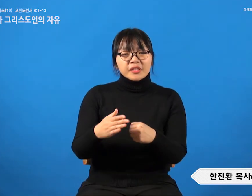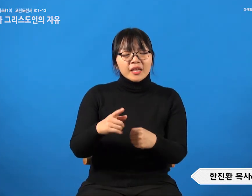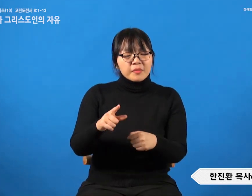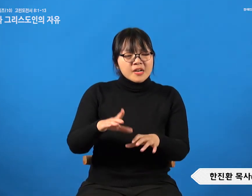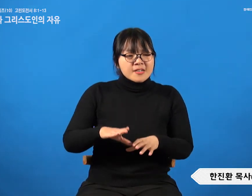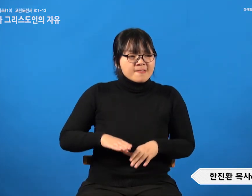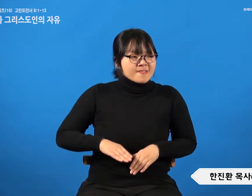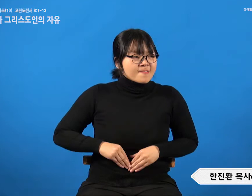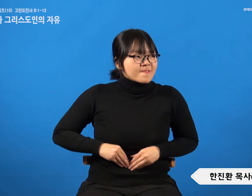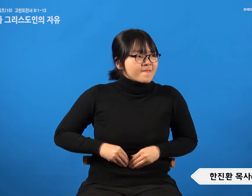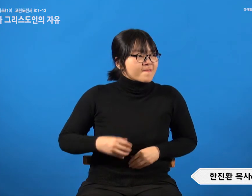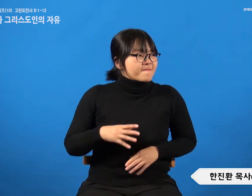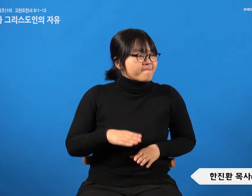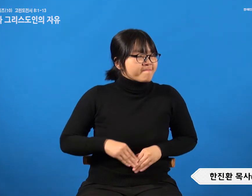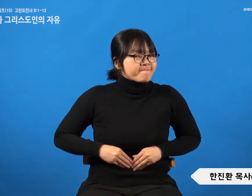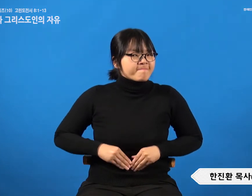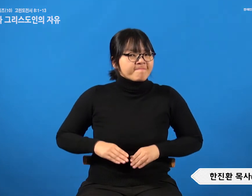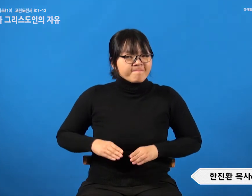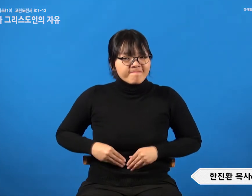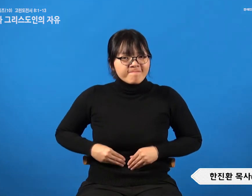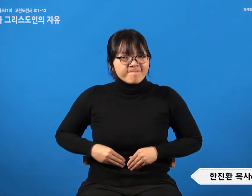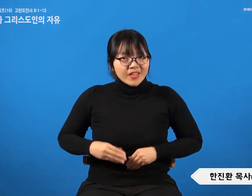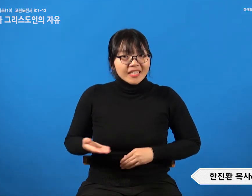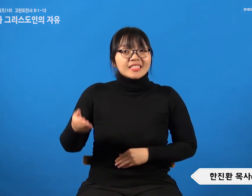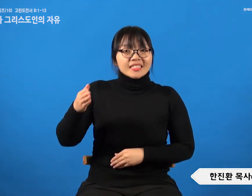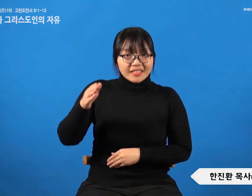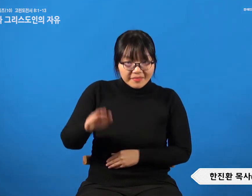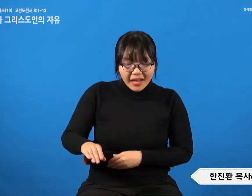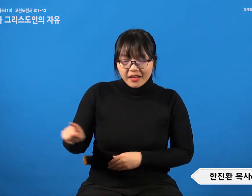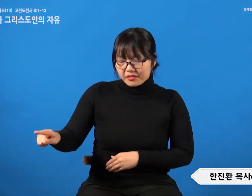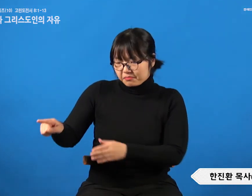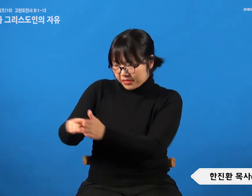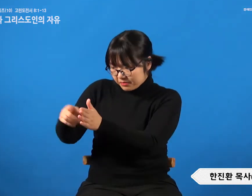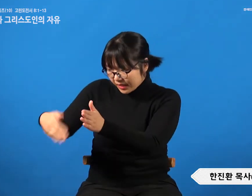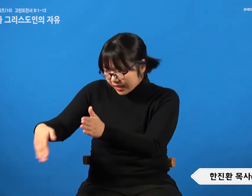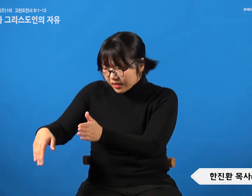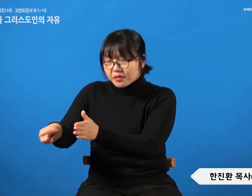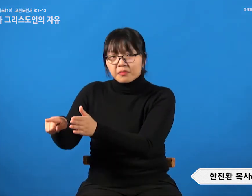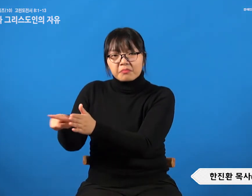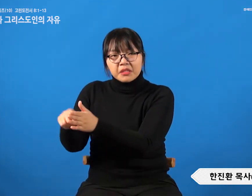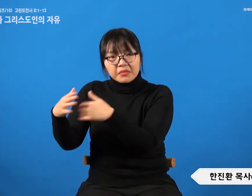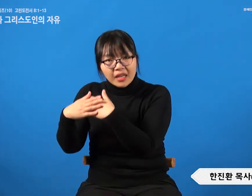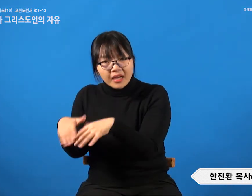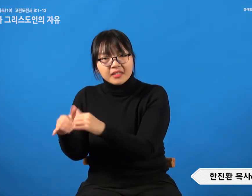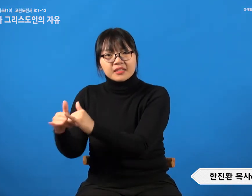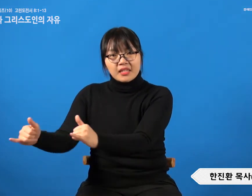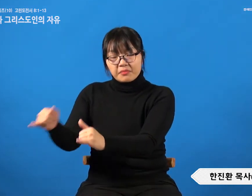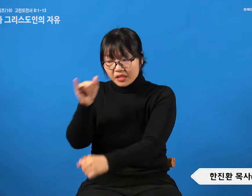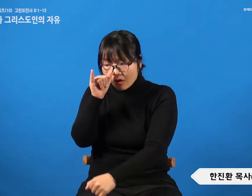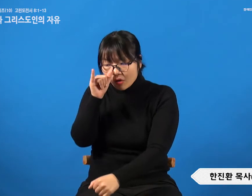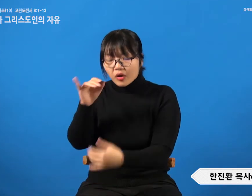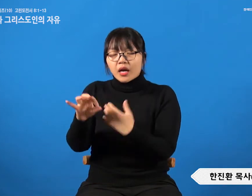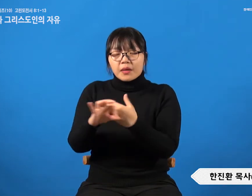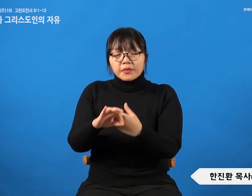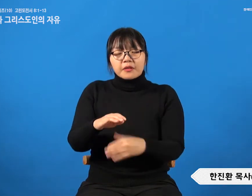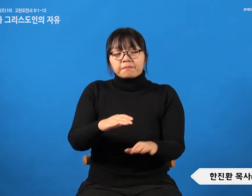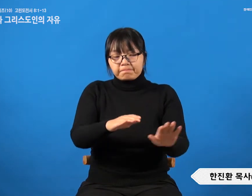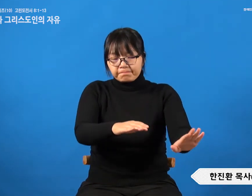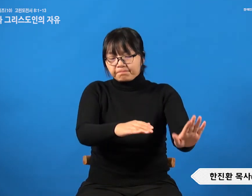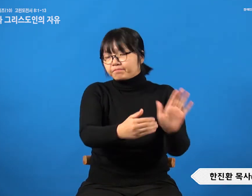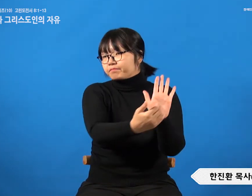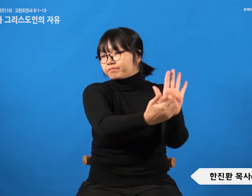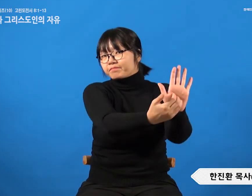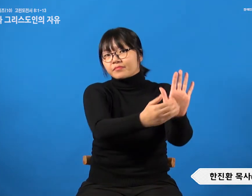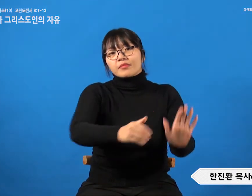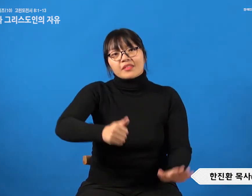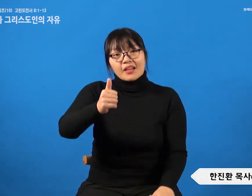골더라도 만약에 그런 초신자가 일행 중에 있어서 끄림직하게 생각하면 그럼 들어가면 안 되는 것이지요. 사랑의